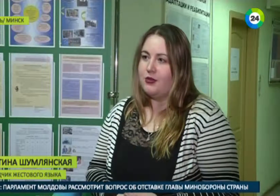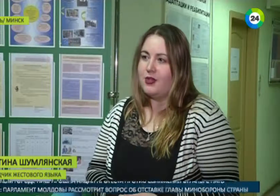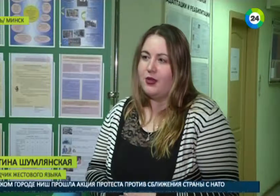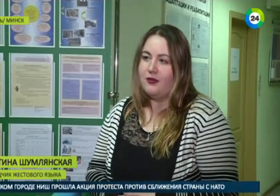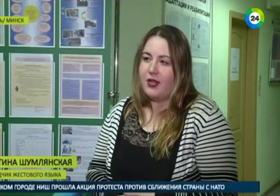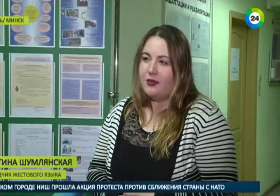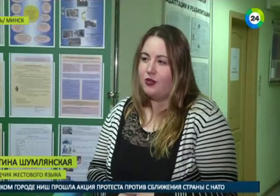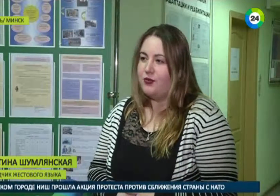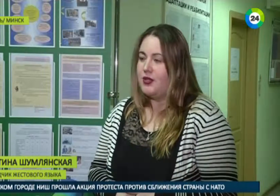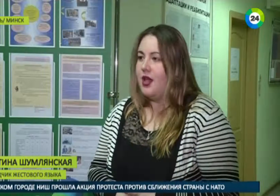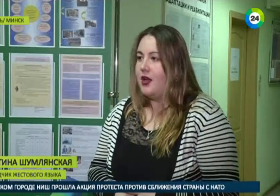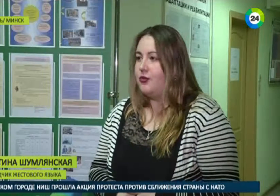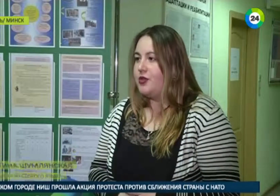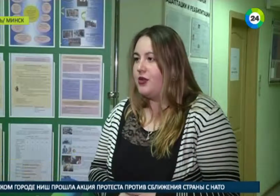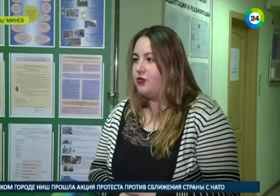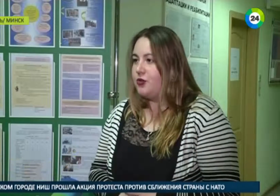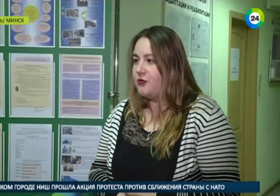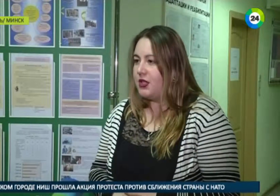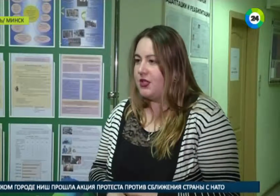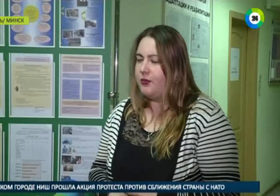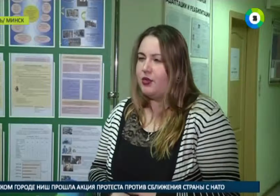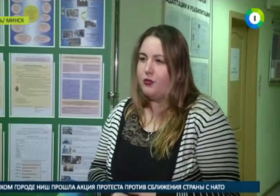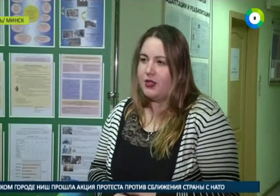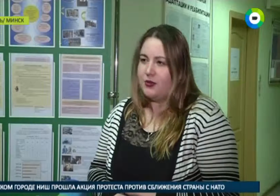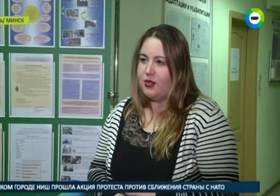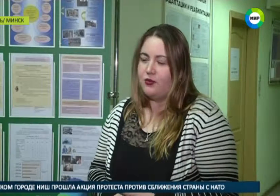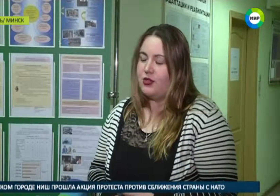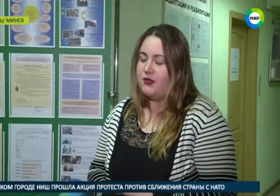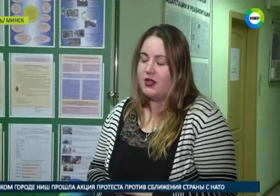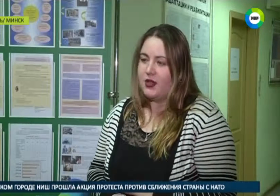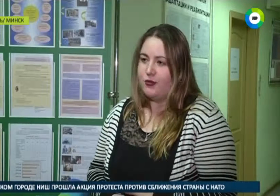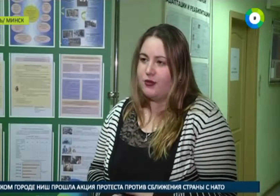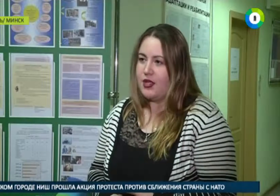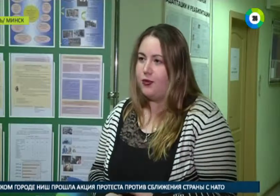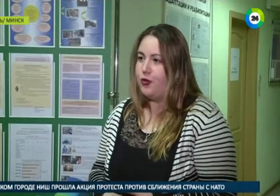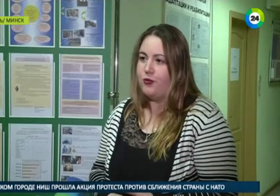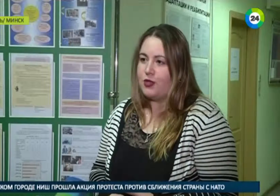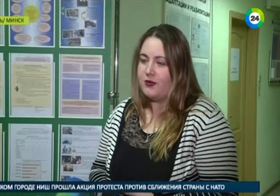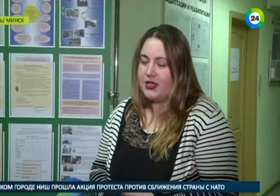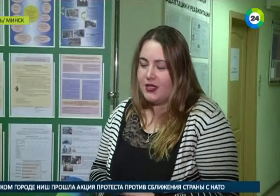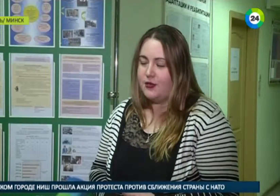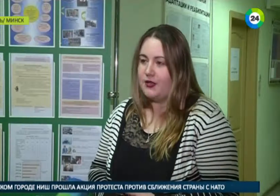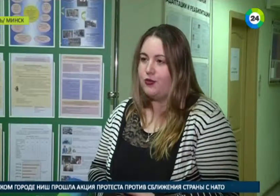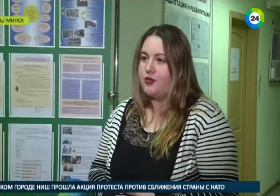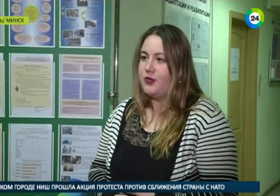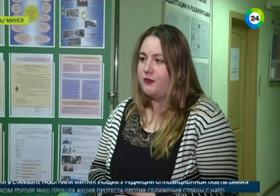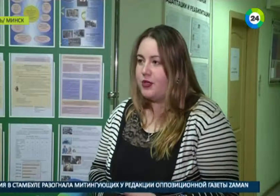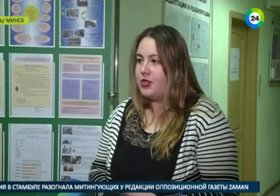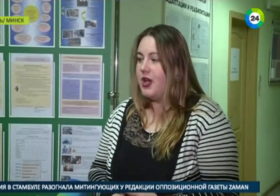там заболевания, может быть, как он себя чувствует, какие-то подробности, потому что не всегда, ну, сам глухой может объяснить, поэтому нужен переводчик.